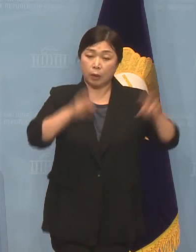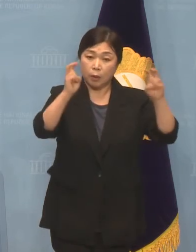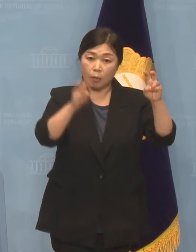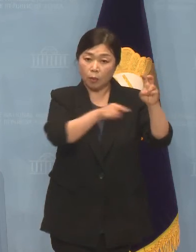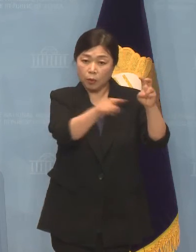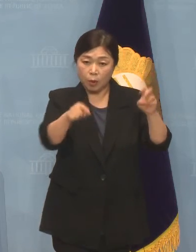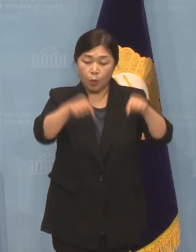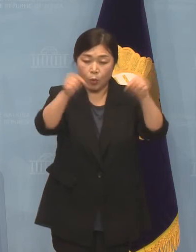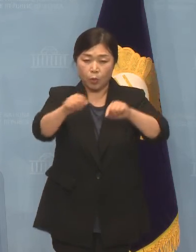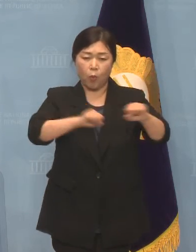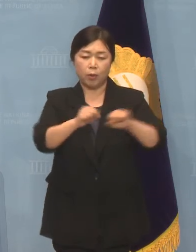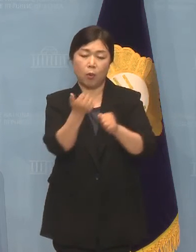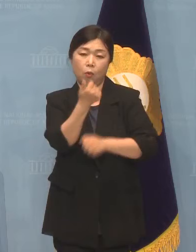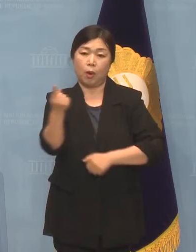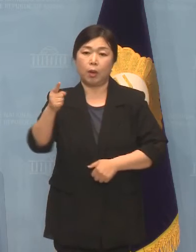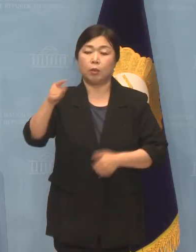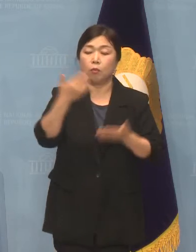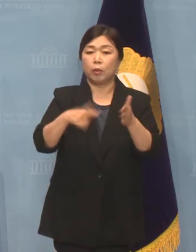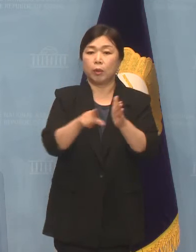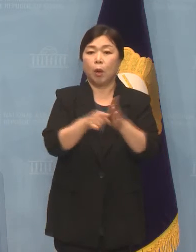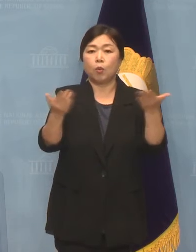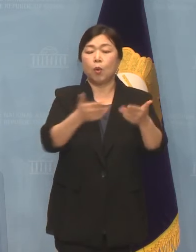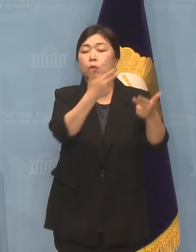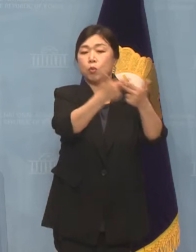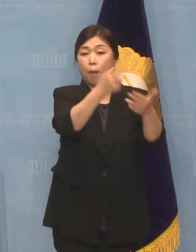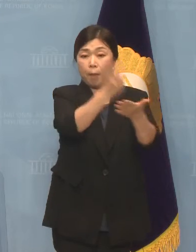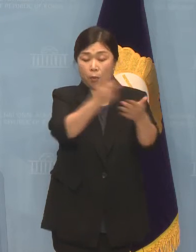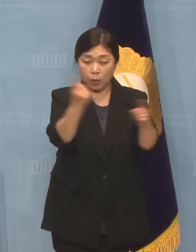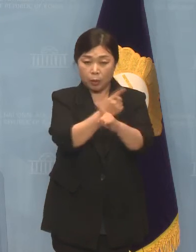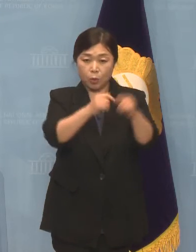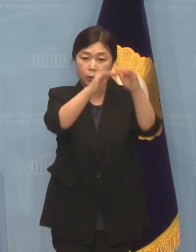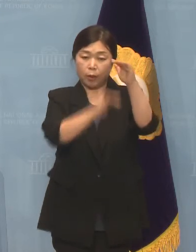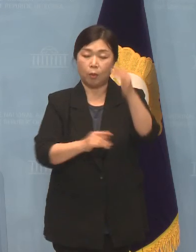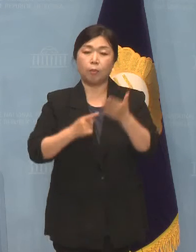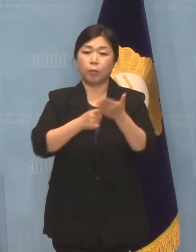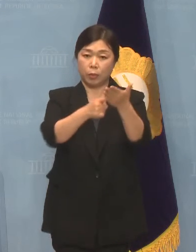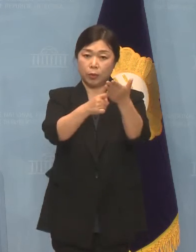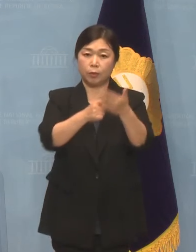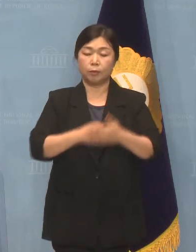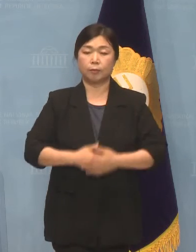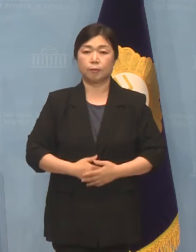초기업별 교섭 활성화를 위해 노동조합법 개정을 요청하는 청원,